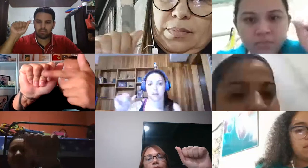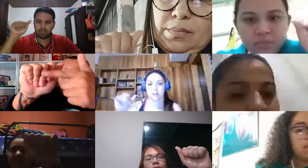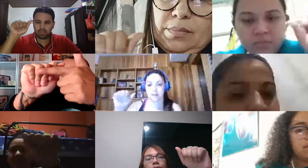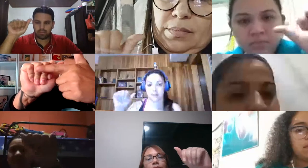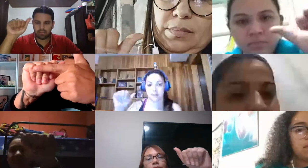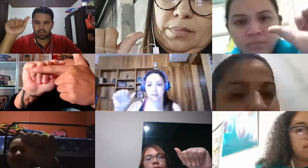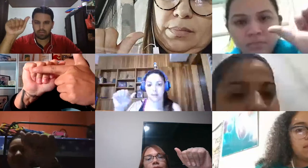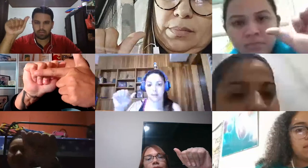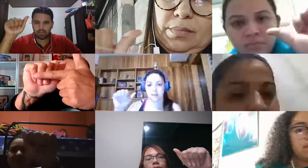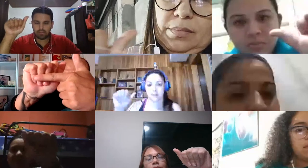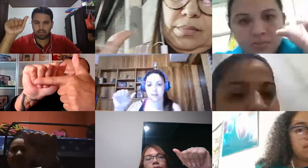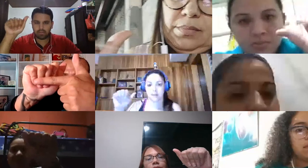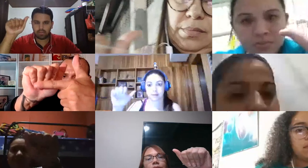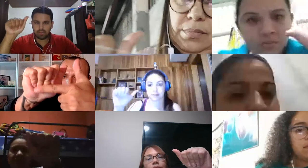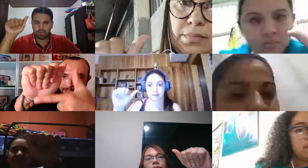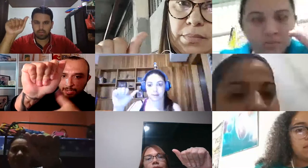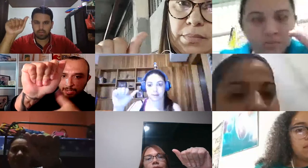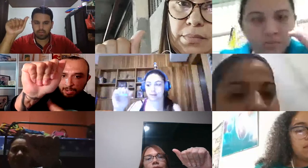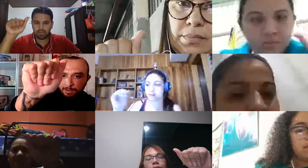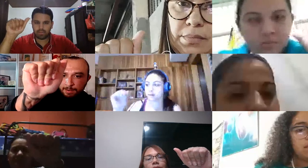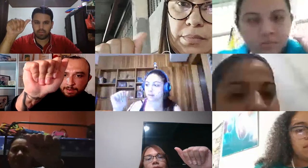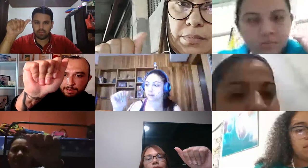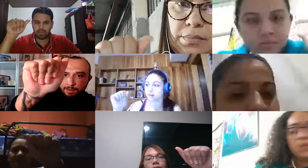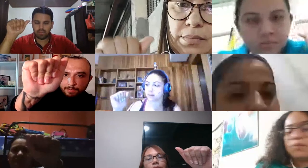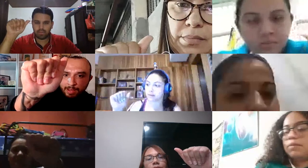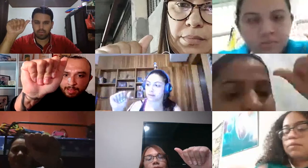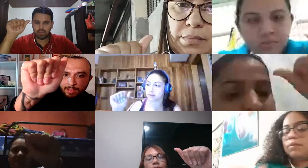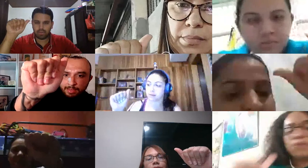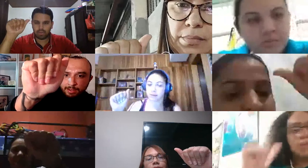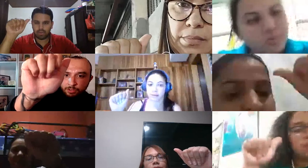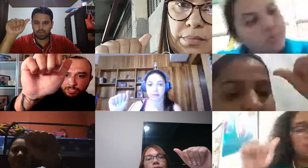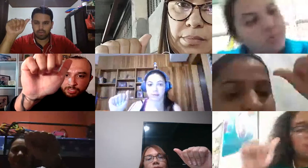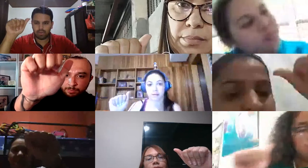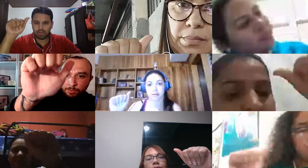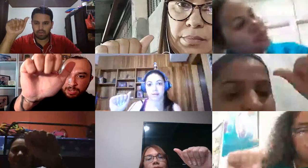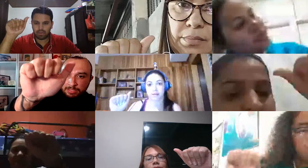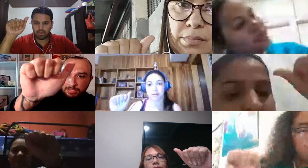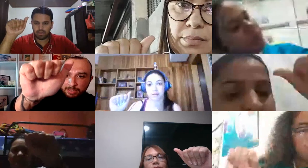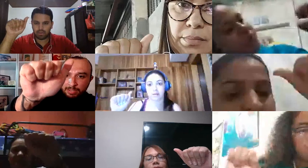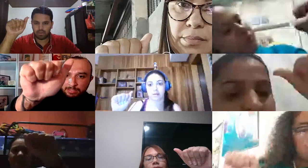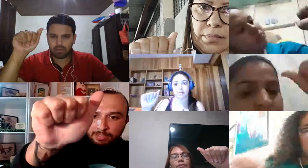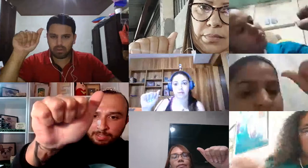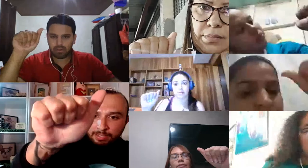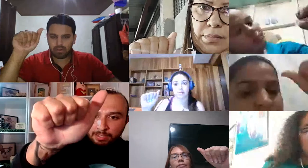Todos los dedos tienen que estar frente. No se puede hacer así.